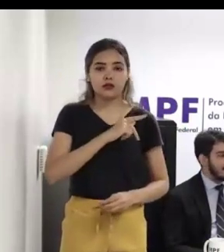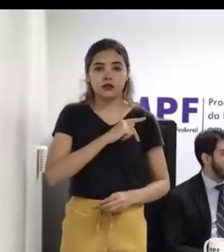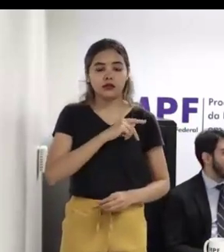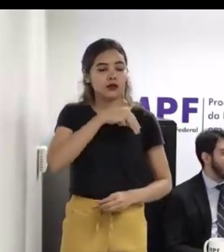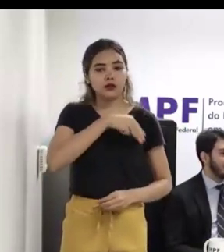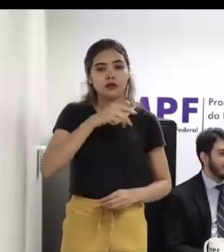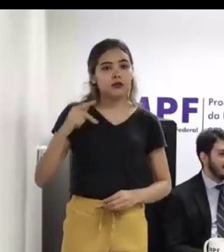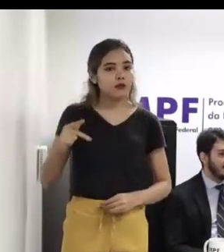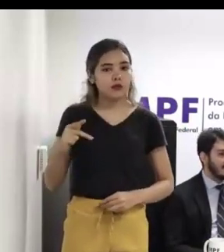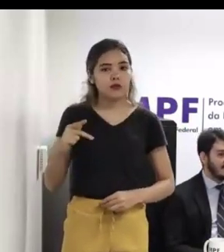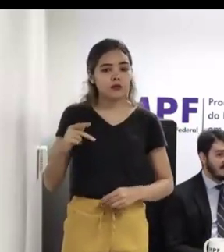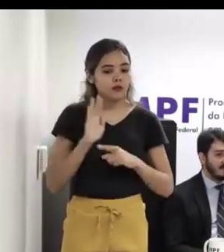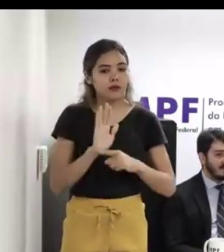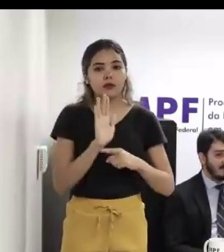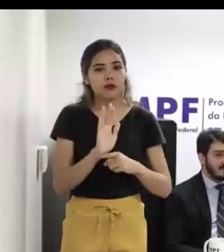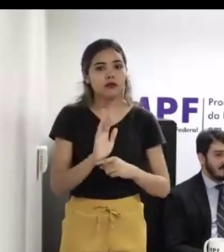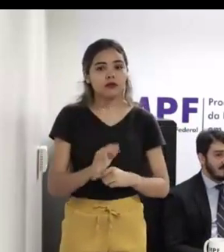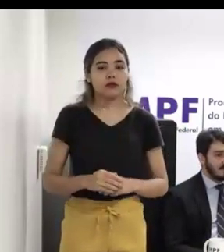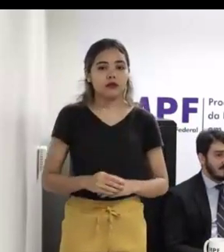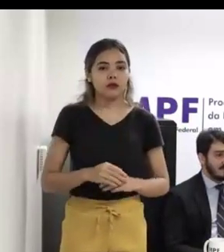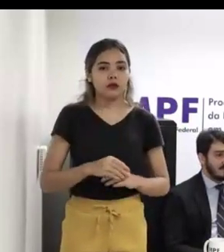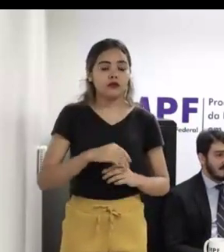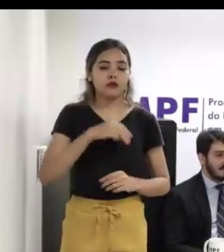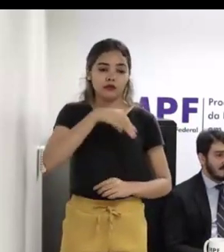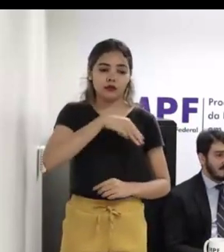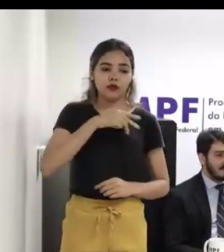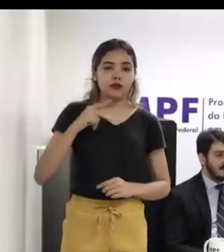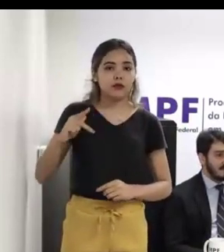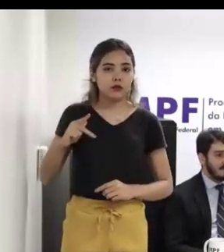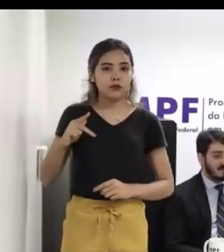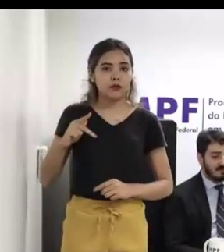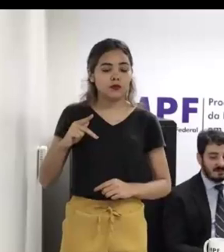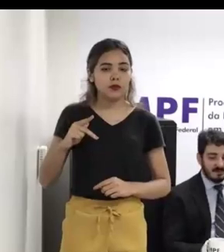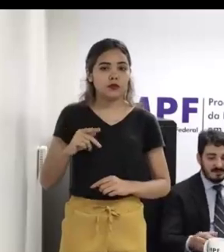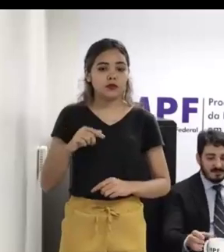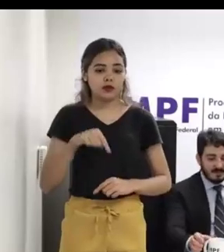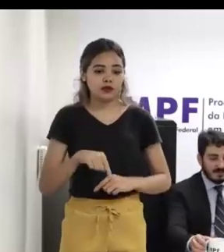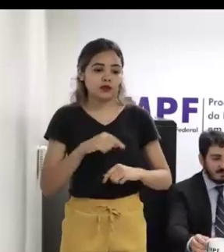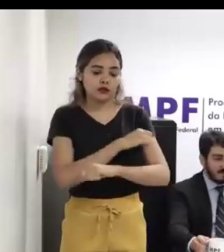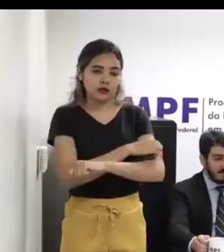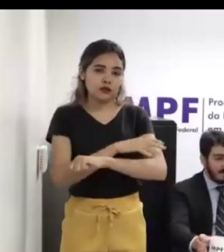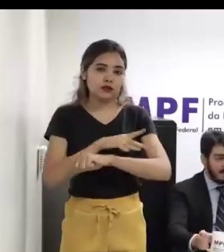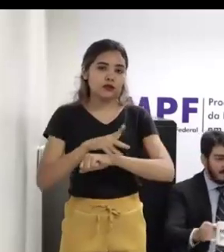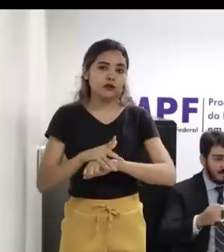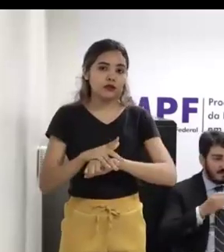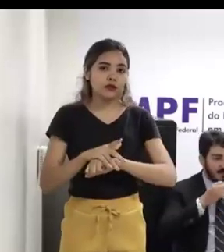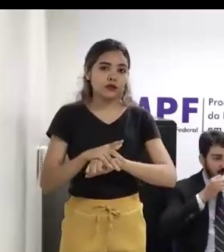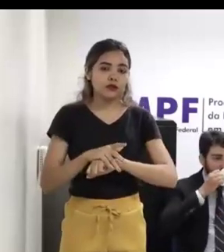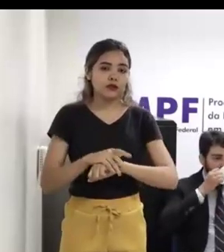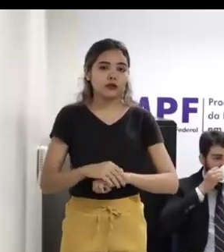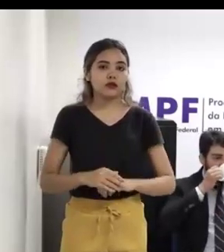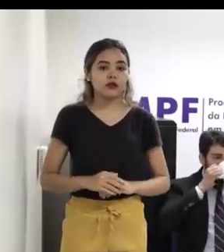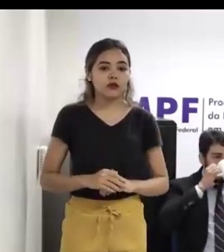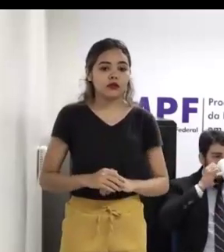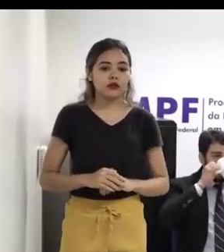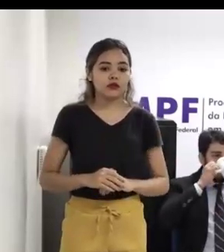essa exposição eh o Ministério Público Federal em santaré ele portanto abraça esse tipo de